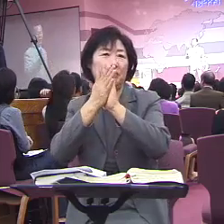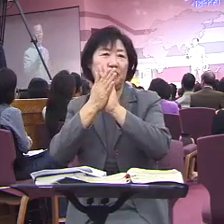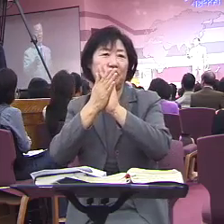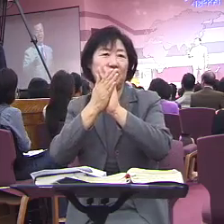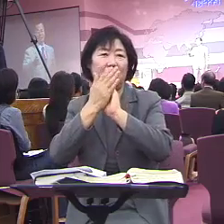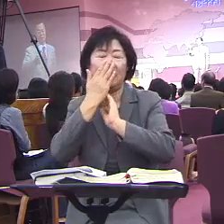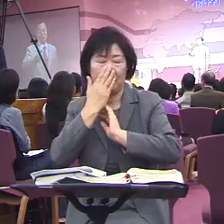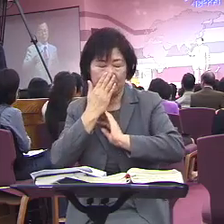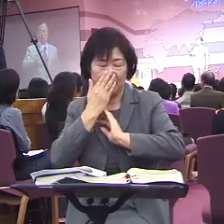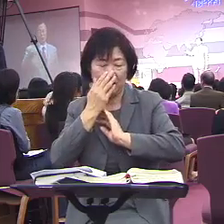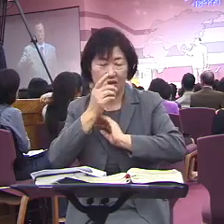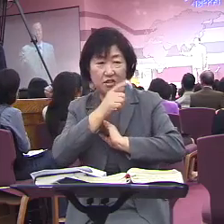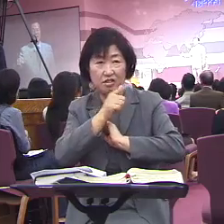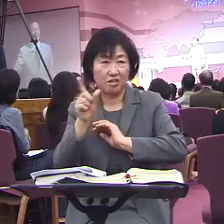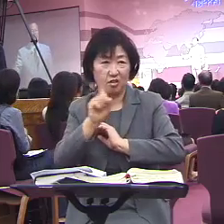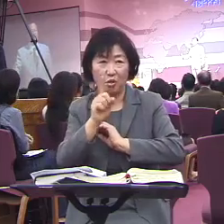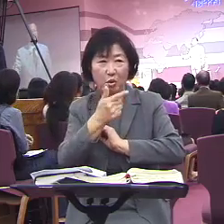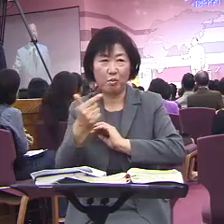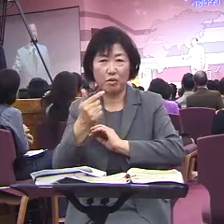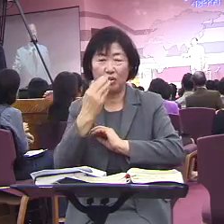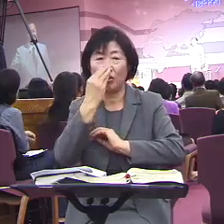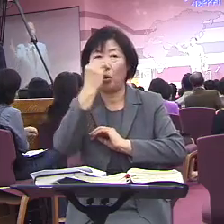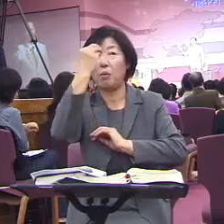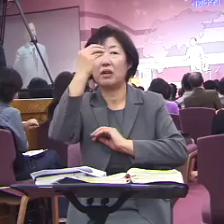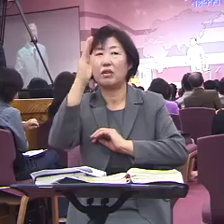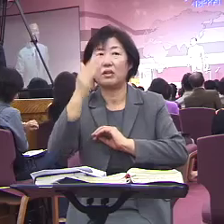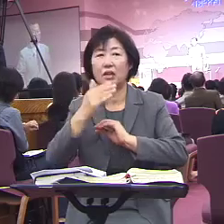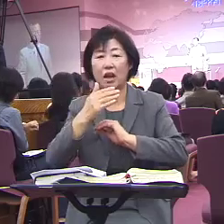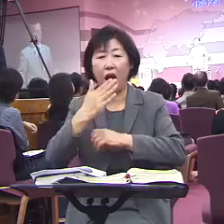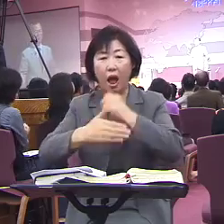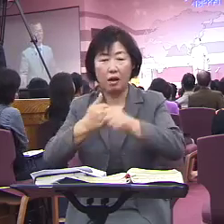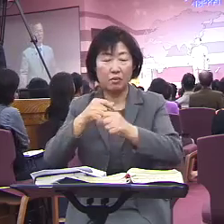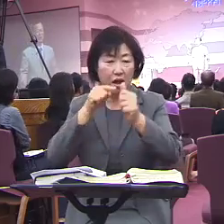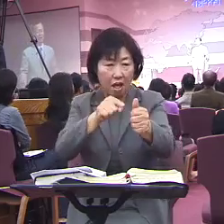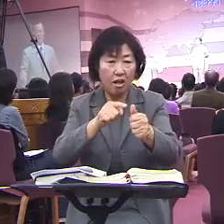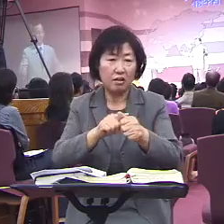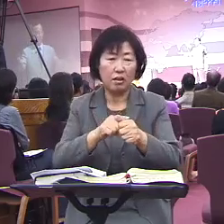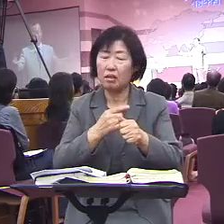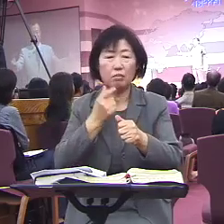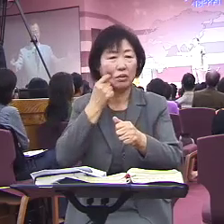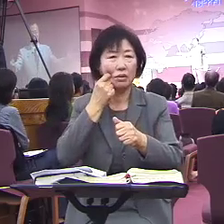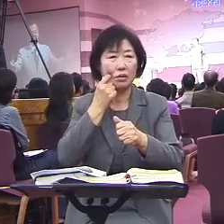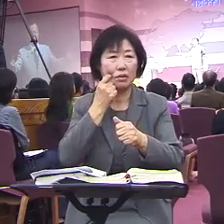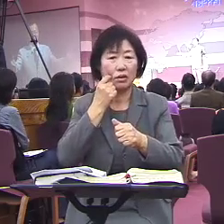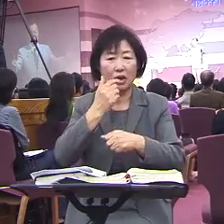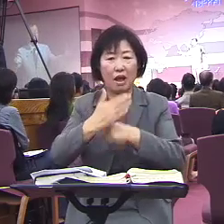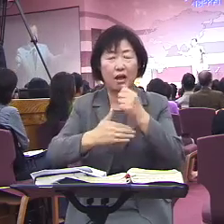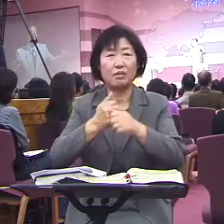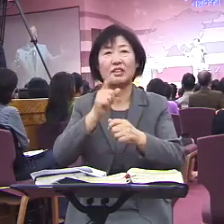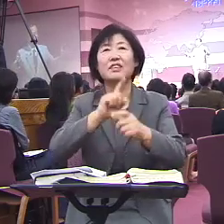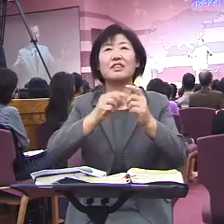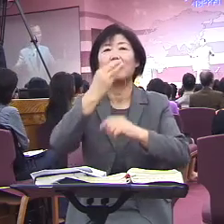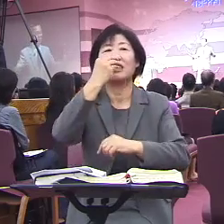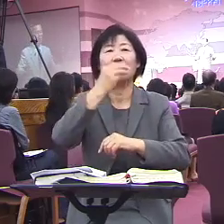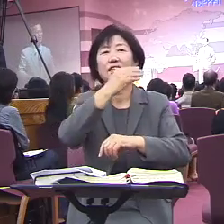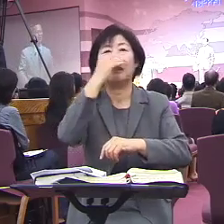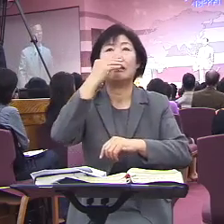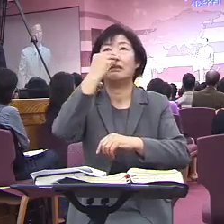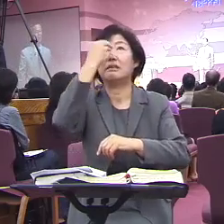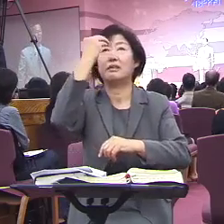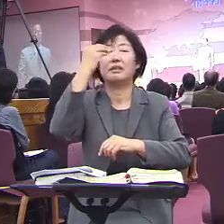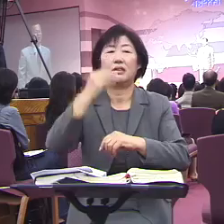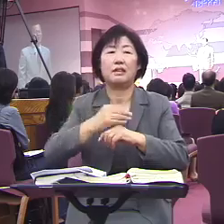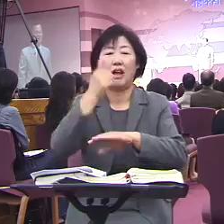겸손이 너무나 그것도 교만이 될 수가 있어요. 하나님이 하라는데 나 못합니다. 하나님보다 잘났어요. 그게 나중에는